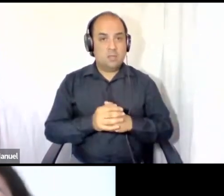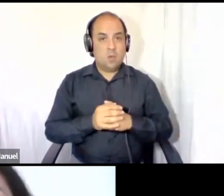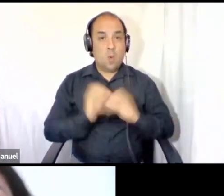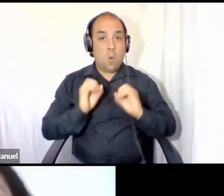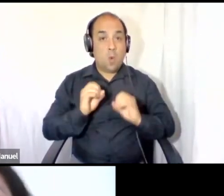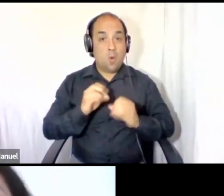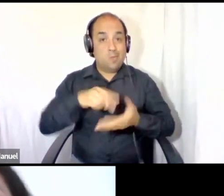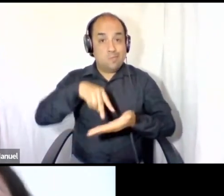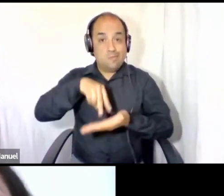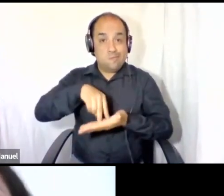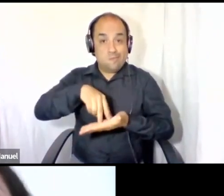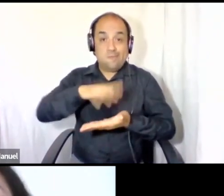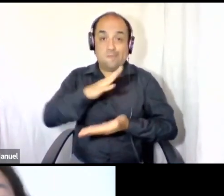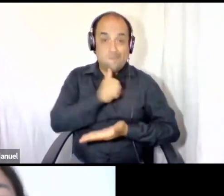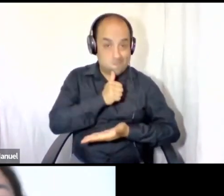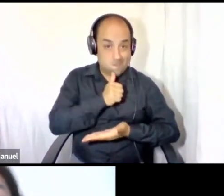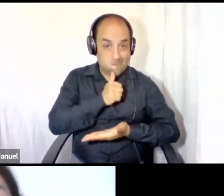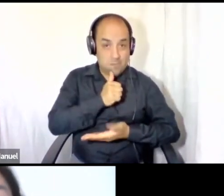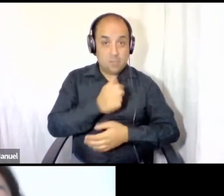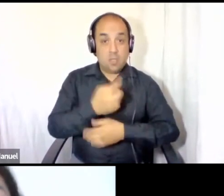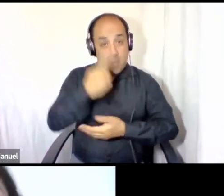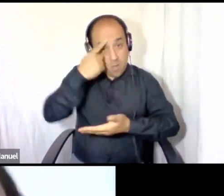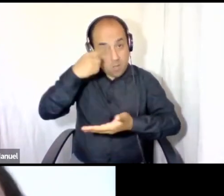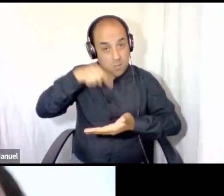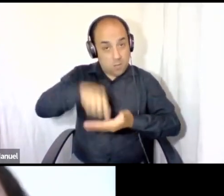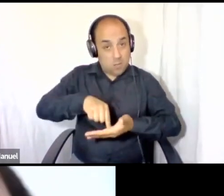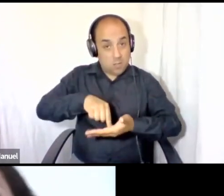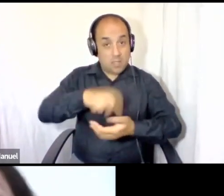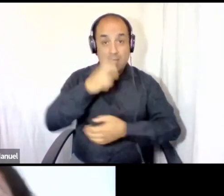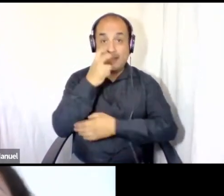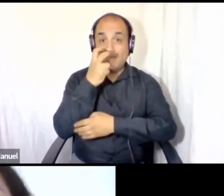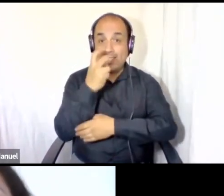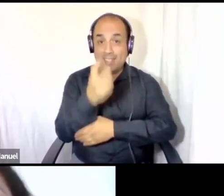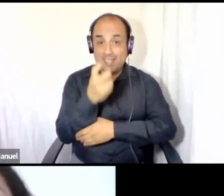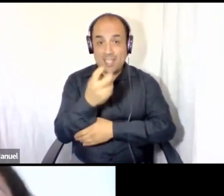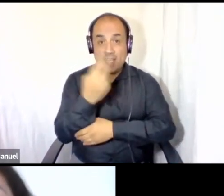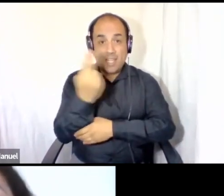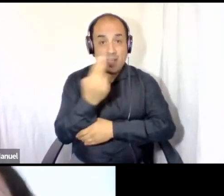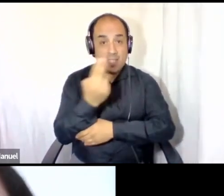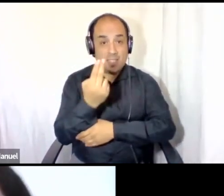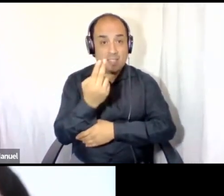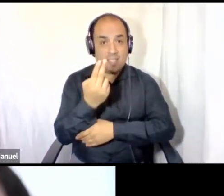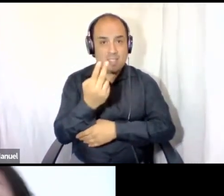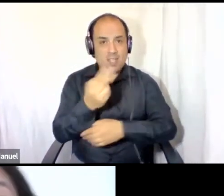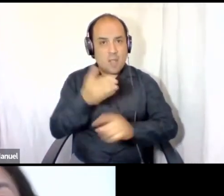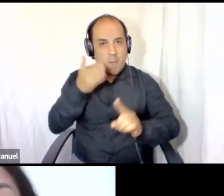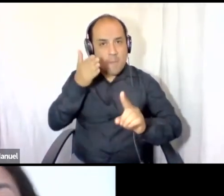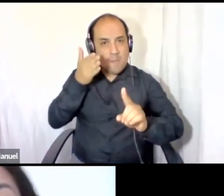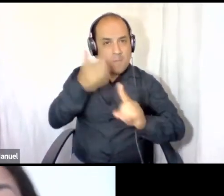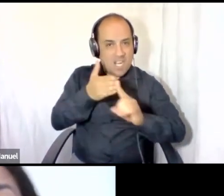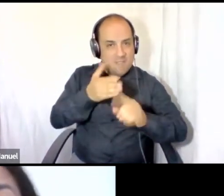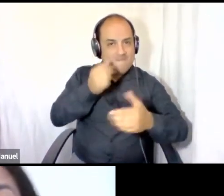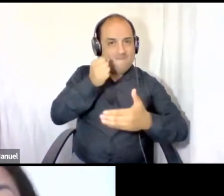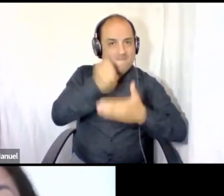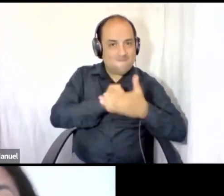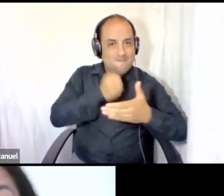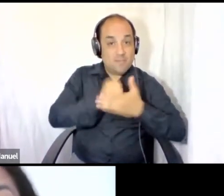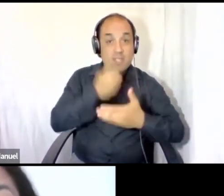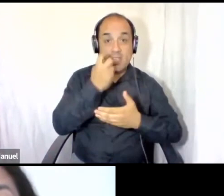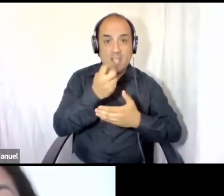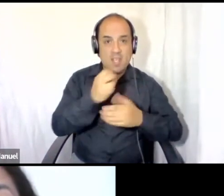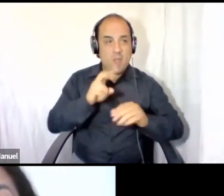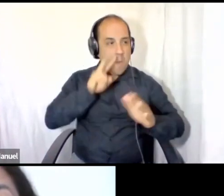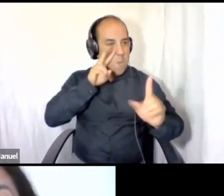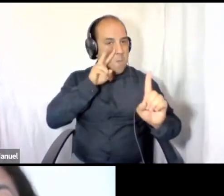¿no? Creo que ahí es donde tenemos que hacer énfasis y ahí es donde se manifiesta lo maravilloso,